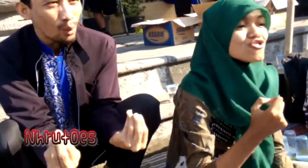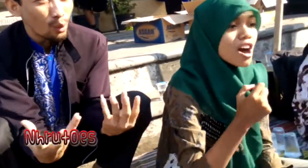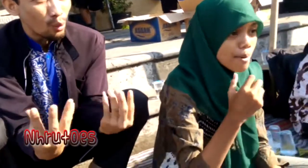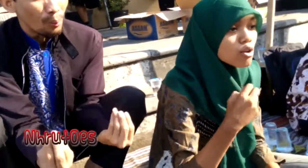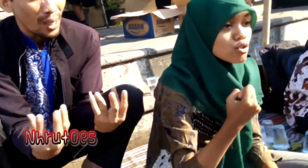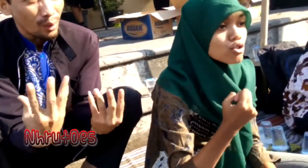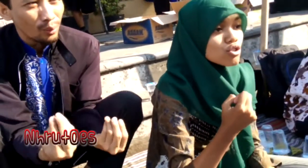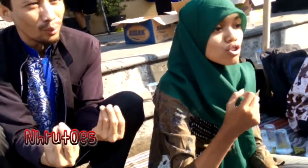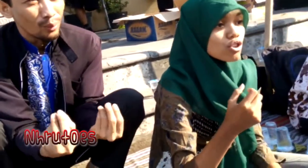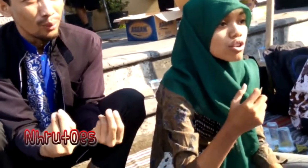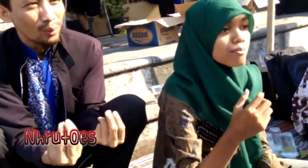mau.